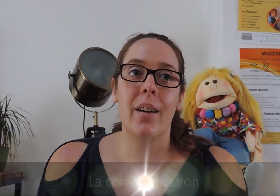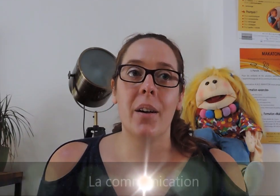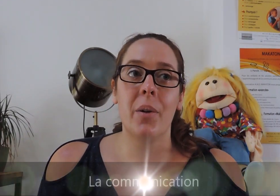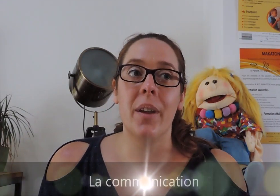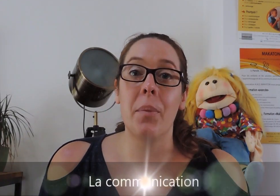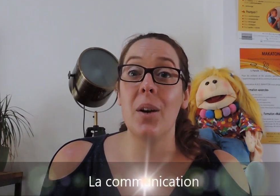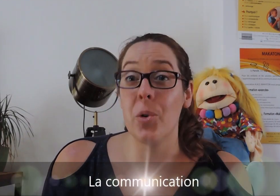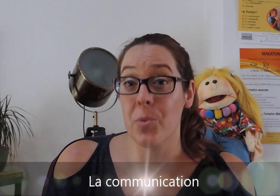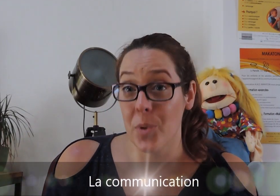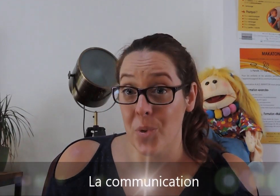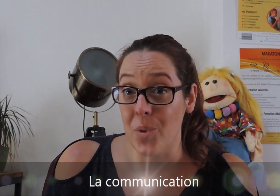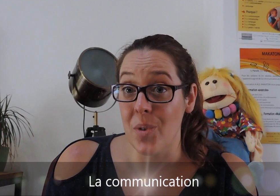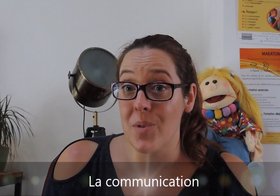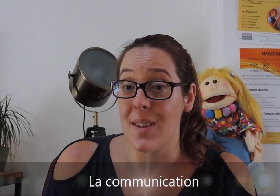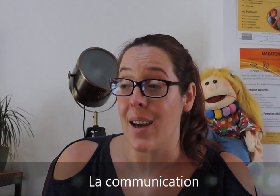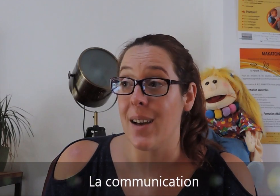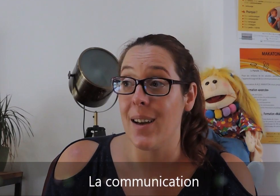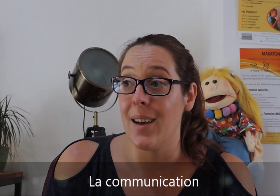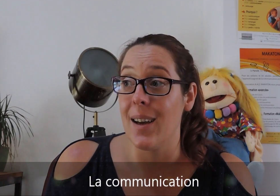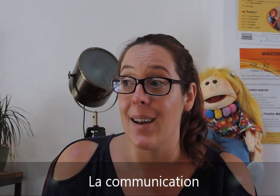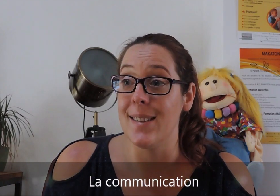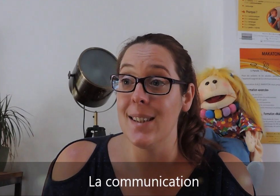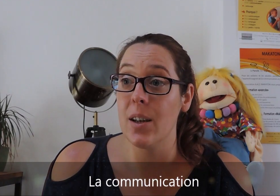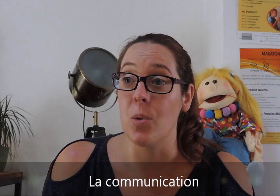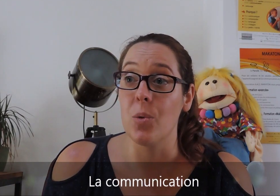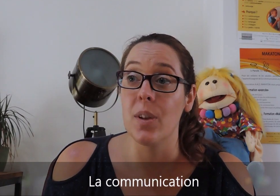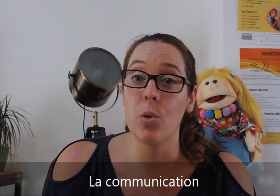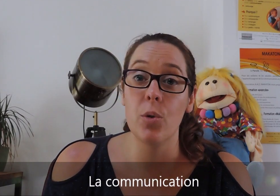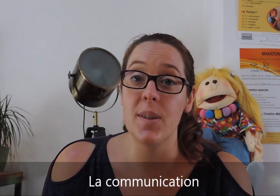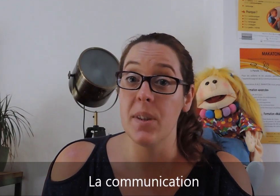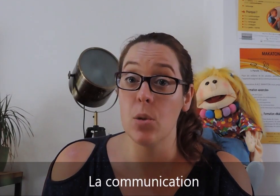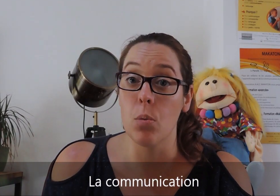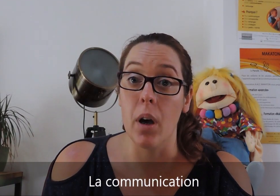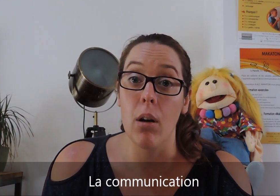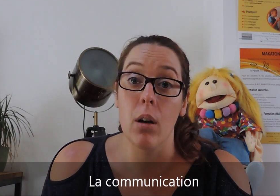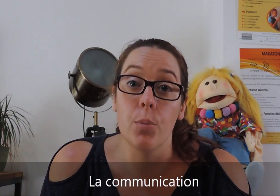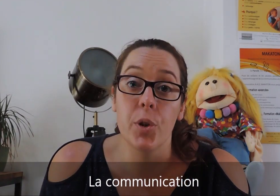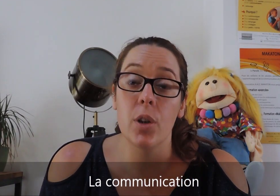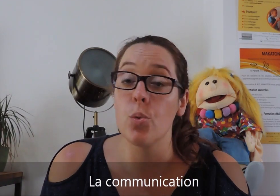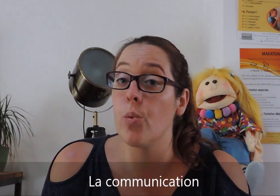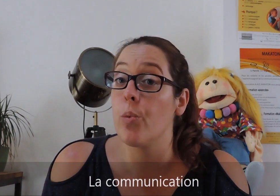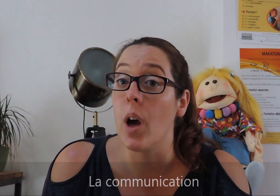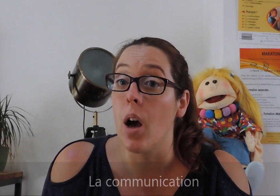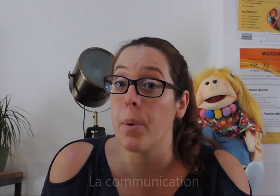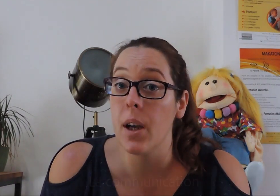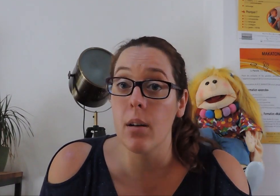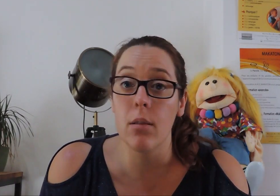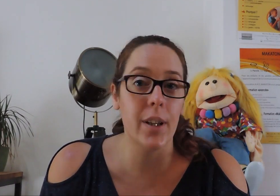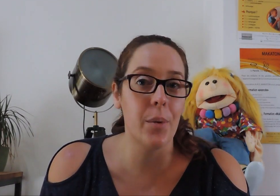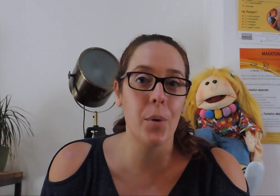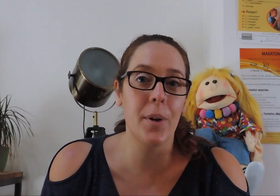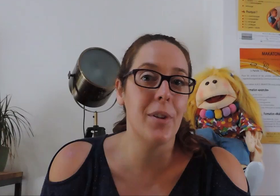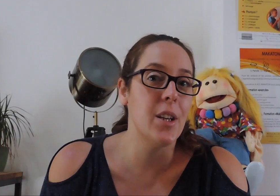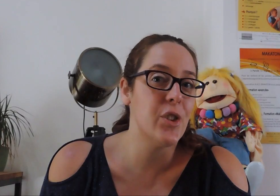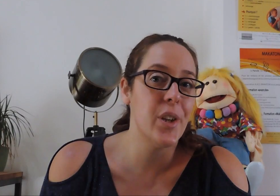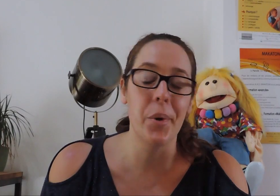on a malheureusement tendance à dire quand on est neurotypique que la communication on verra après on va d'abord privilégier